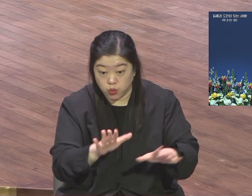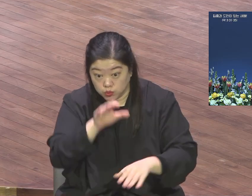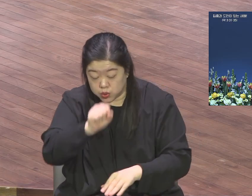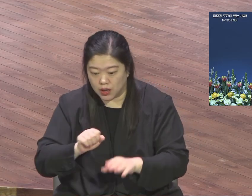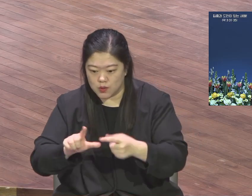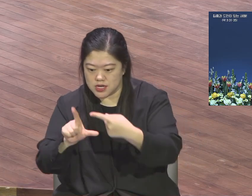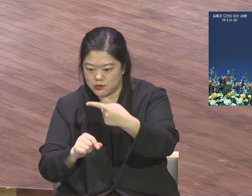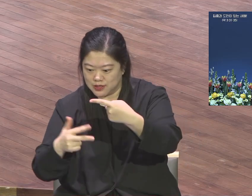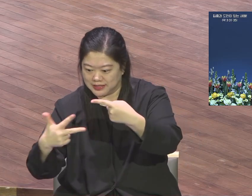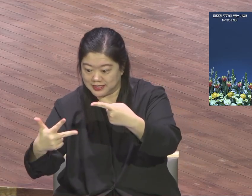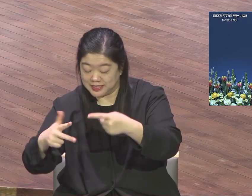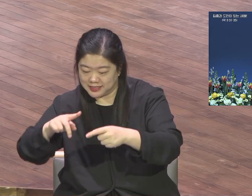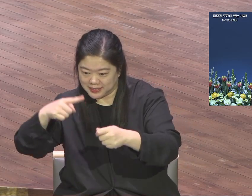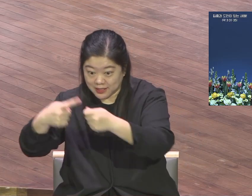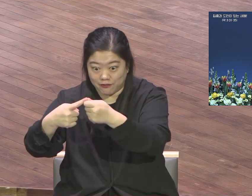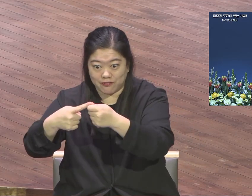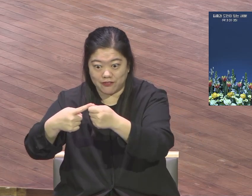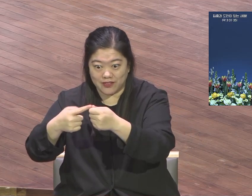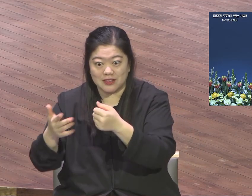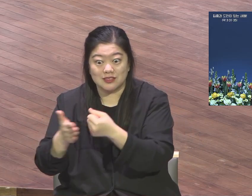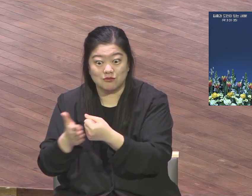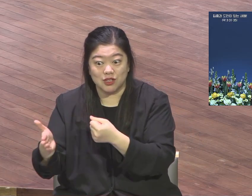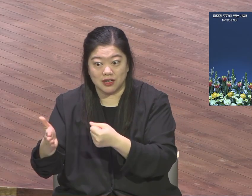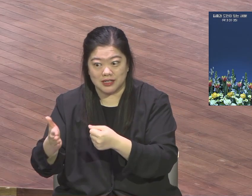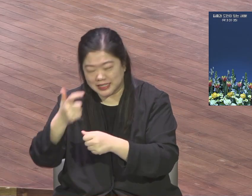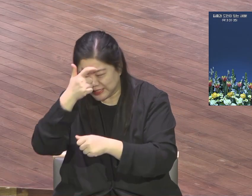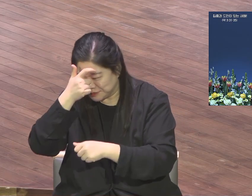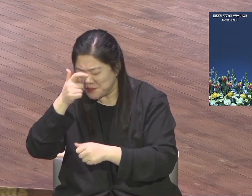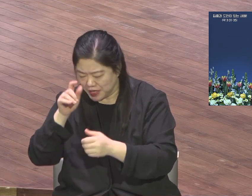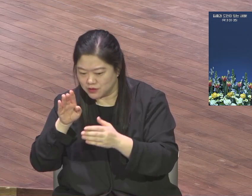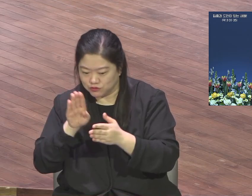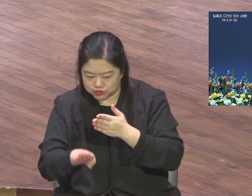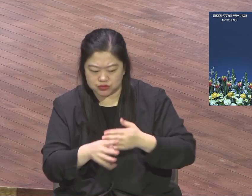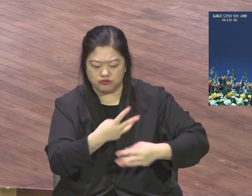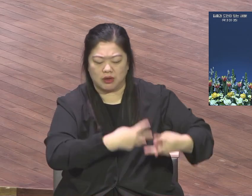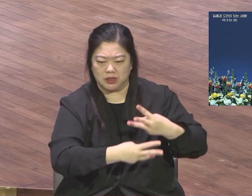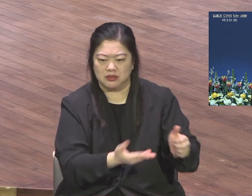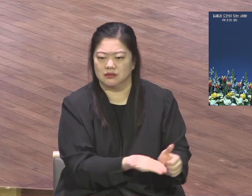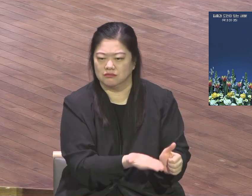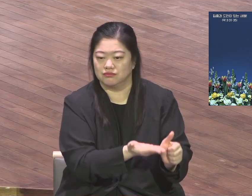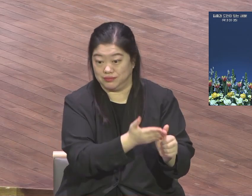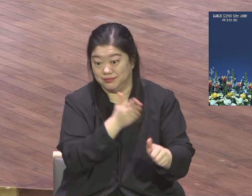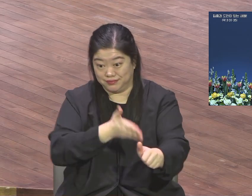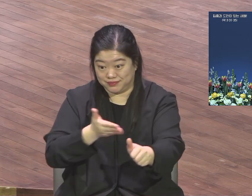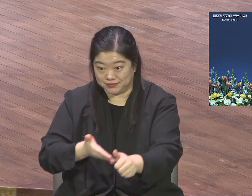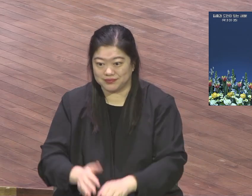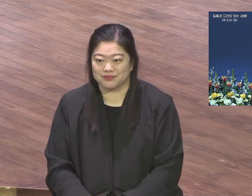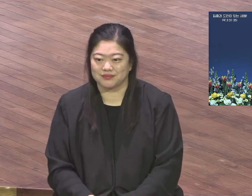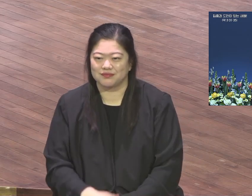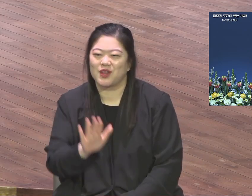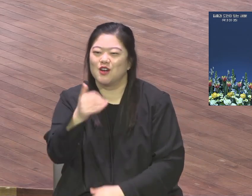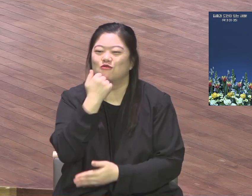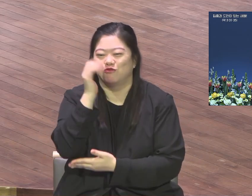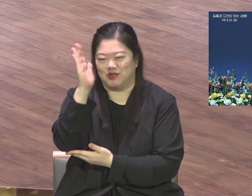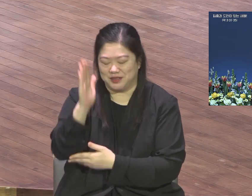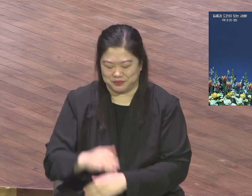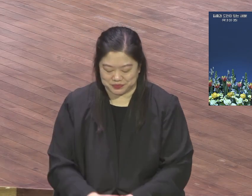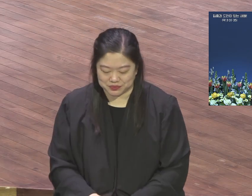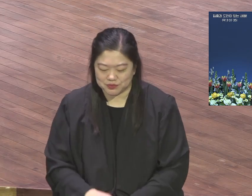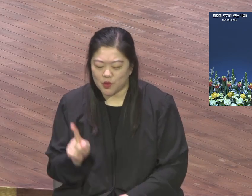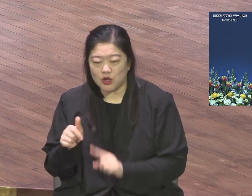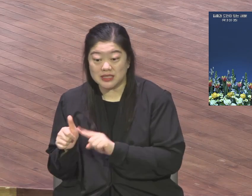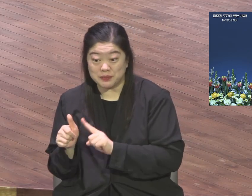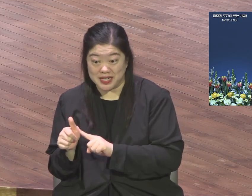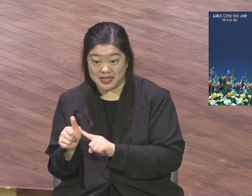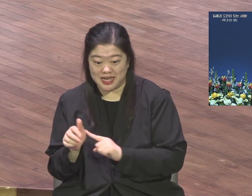바랍니다. 한 청년이 편의점에서 알바를 하고 있었어요. 한 남자가 쫙 들어와서 뭐라 물었냐,